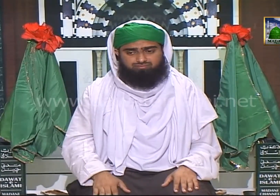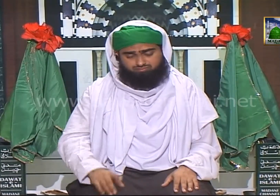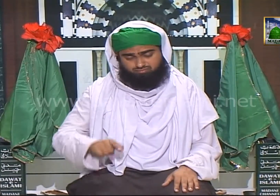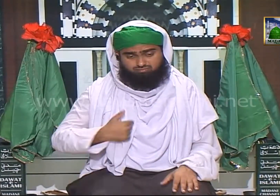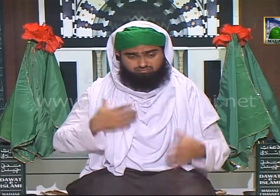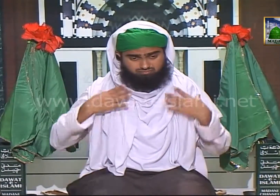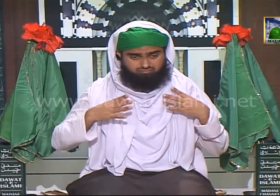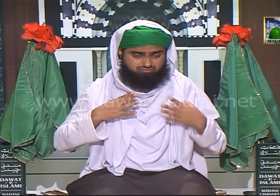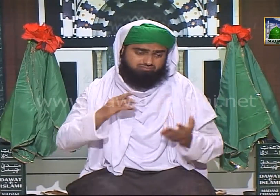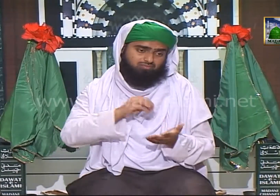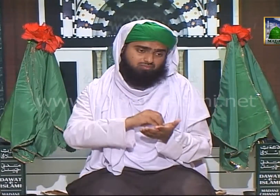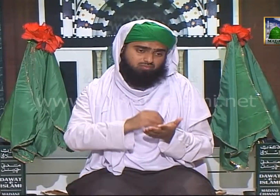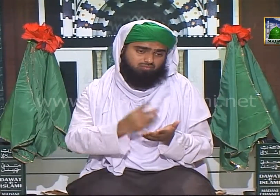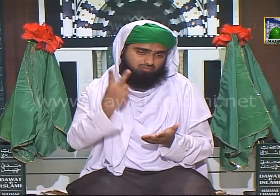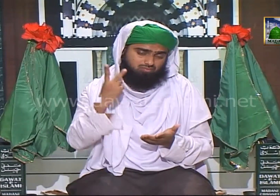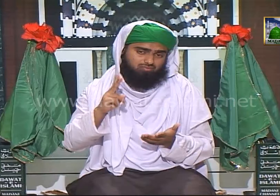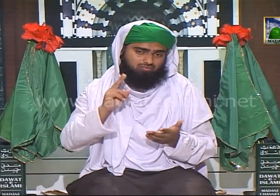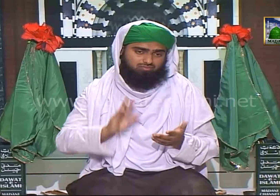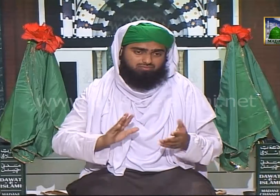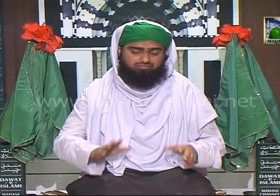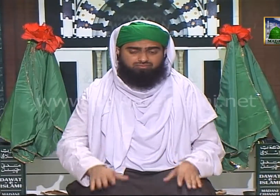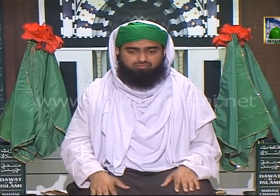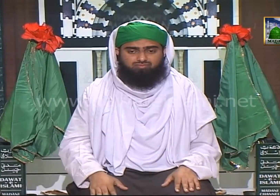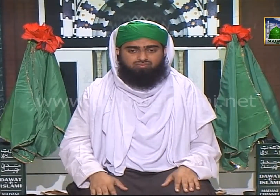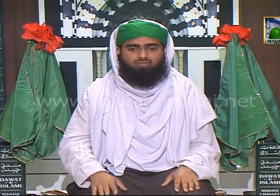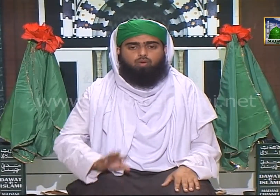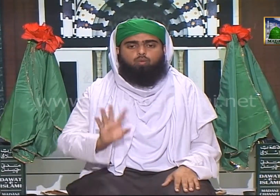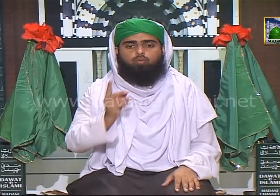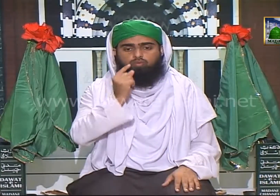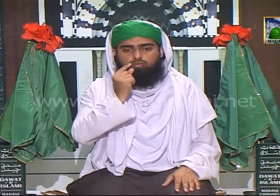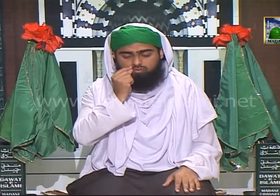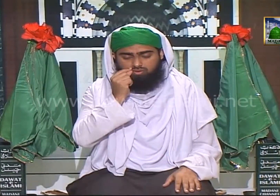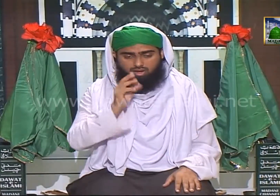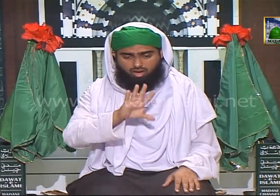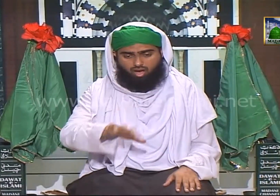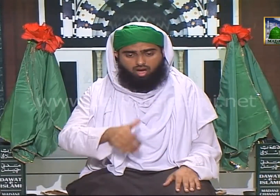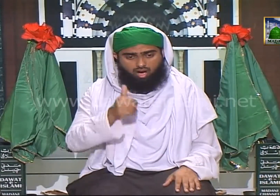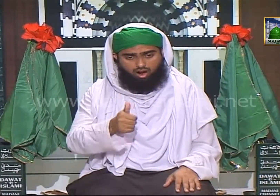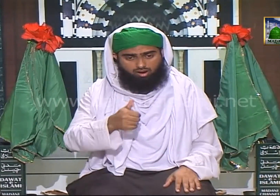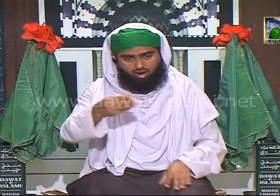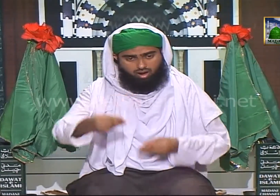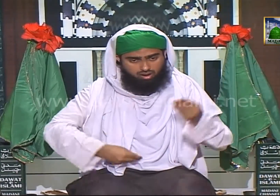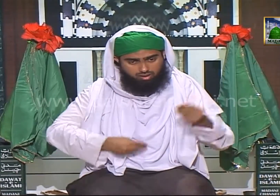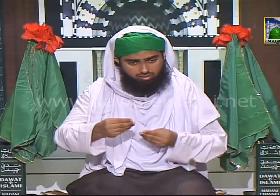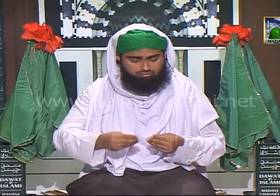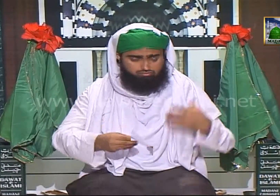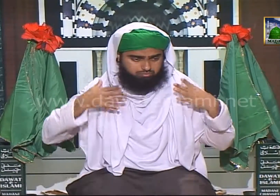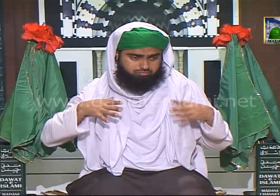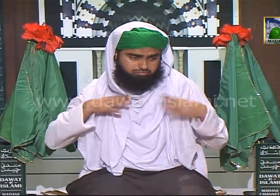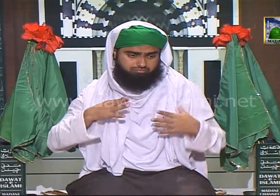کمائے. کہ وہی بزرگ فرماتے ہیں کہ جو حلال روزی کمانے کے لیے ذلیل جگہ پر کھڑا ہوتا ہے، ذلیل جگہ